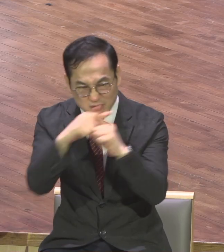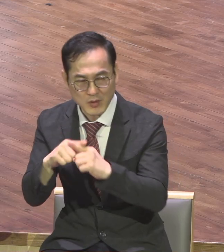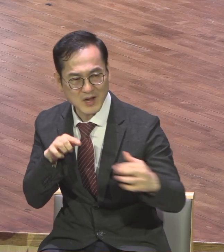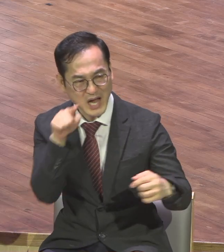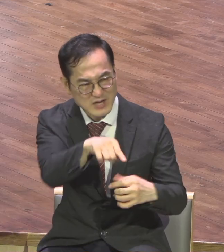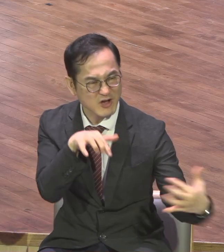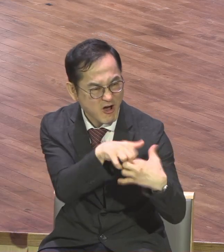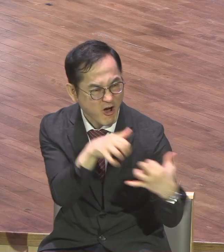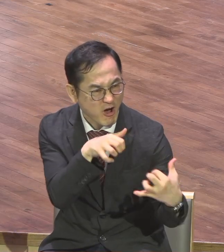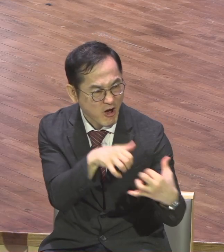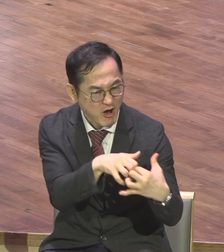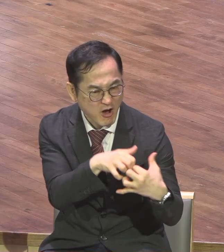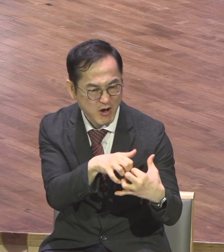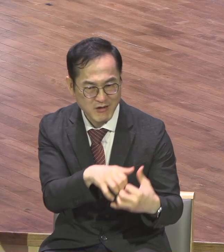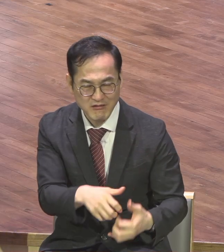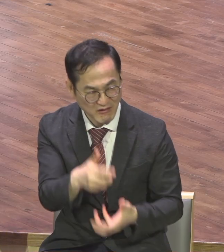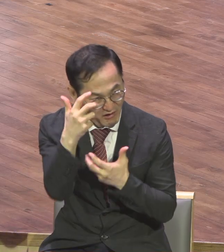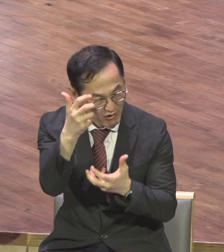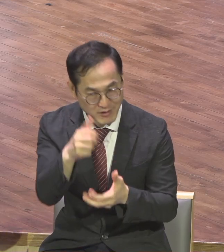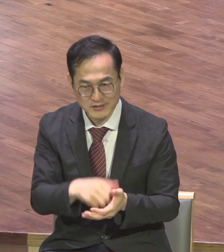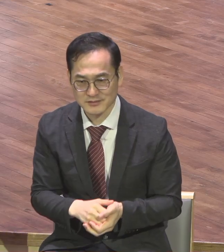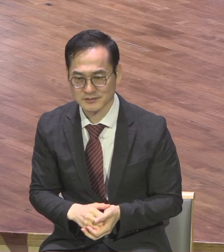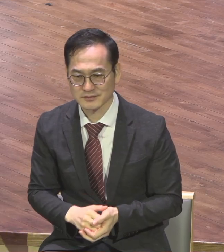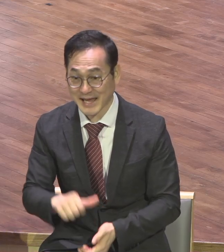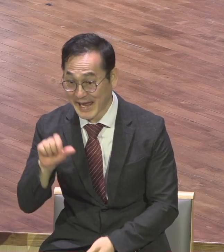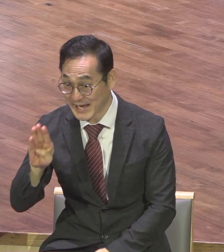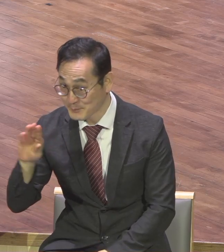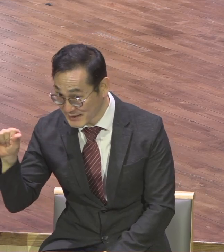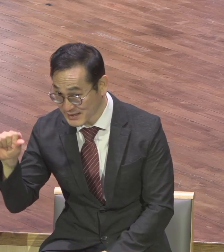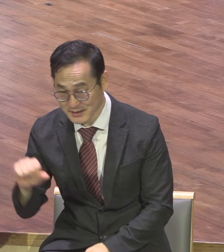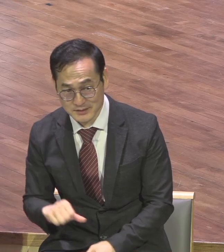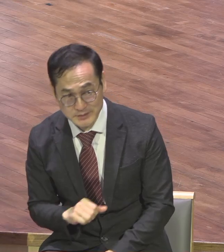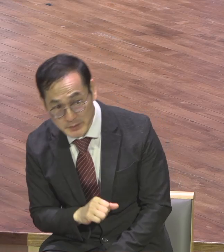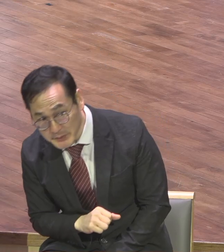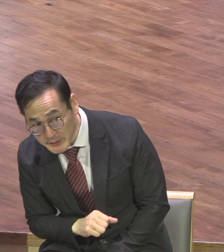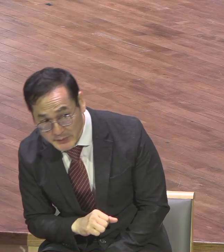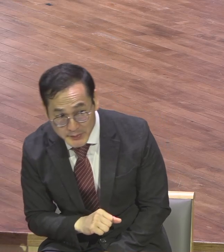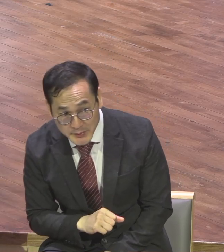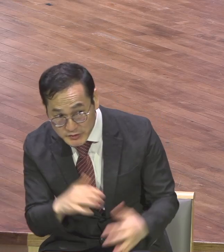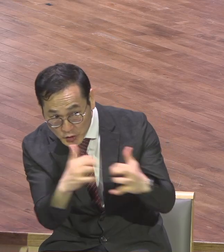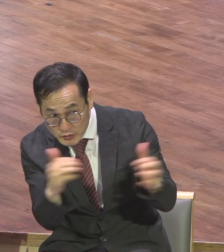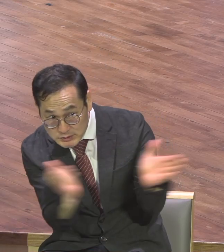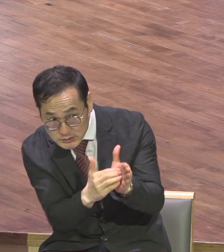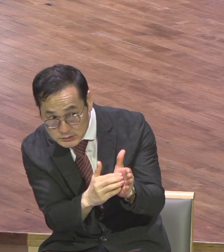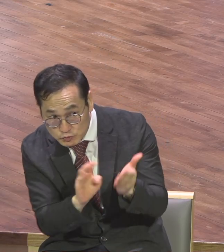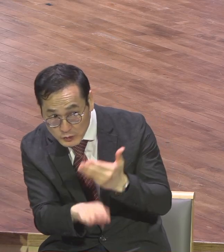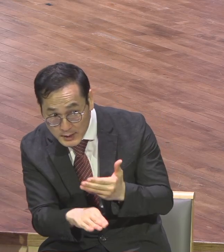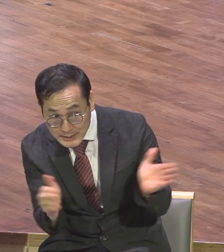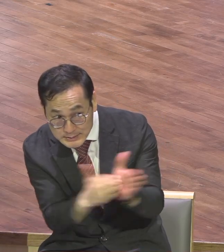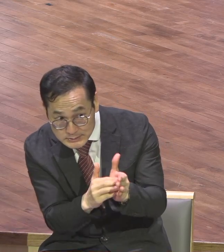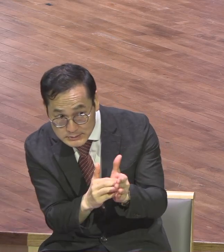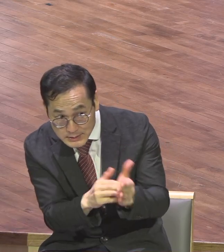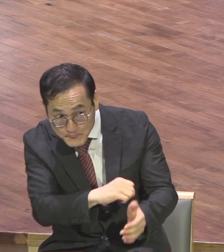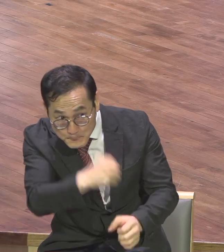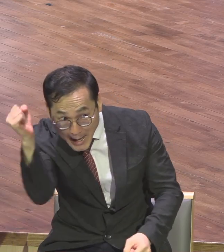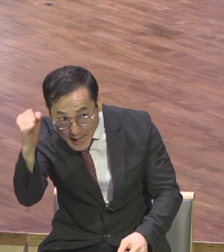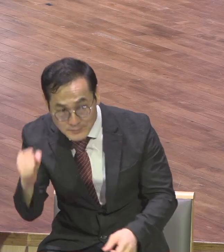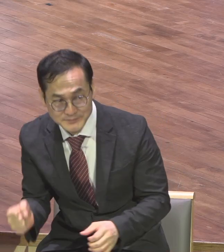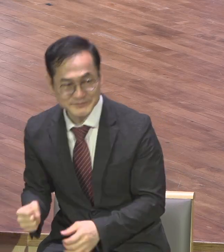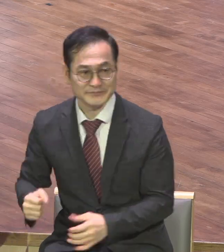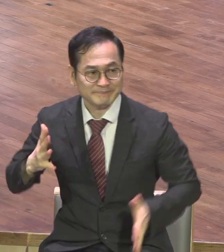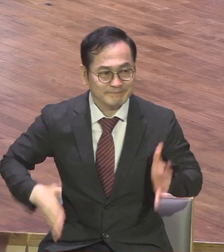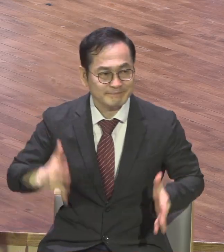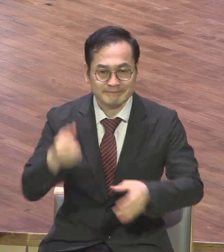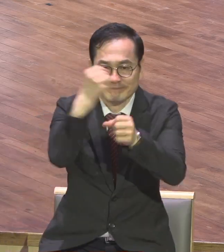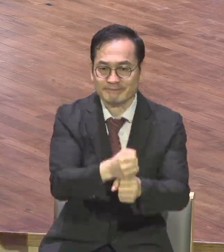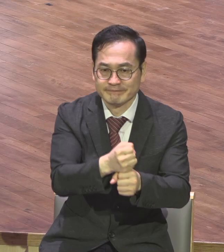봅니다. AB형은 전투 중에 숨어 있다가 끝나고 나면 기어 나와서 깃발 꽂고 사진 찍고